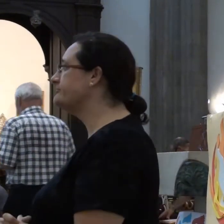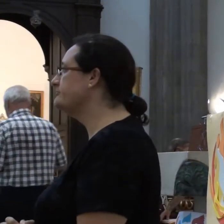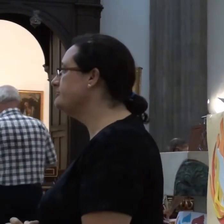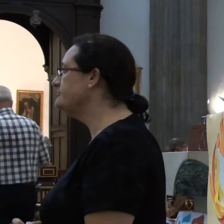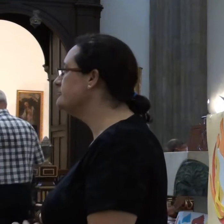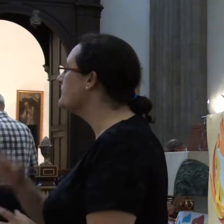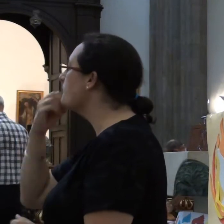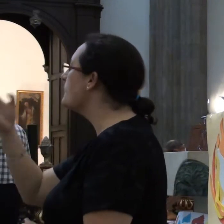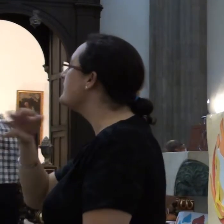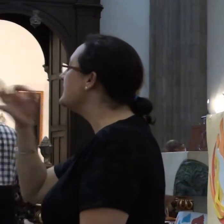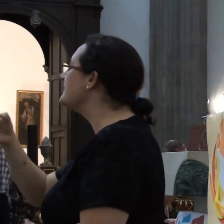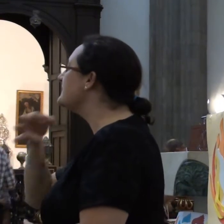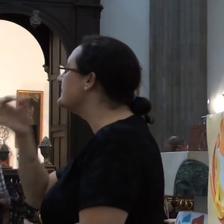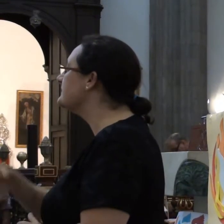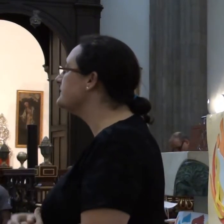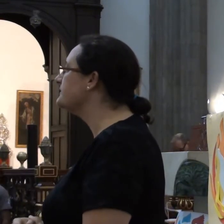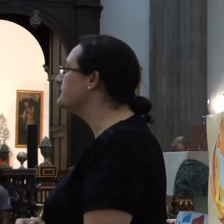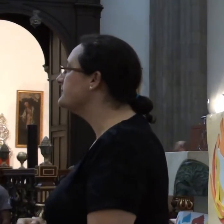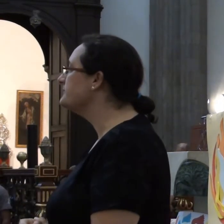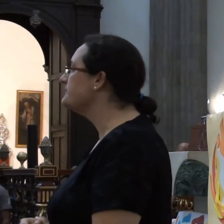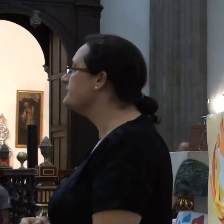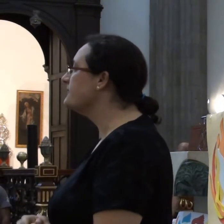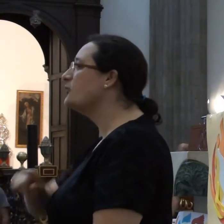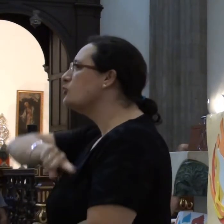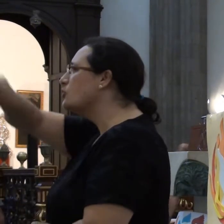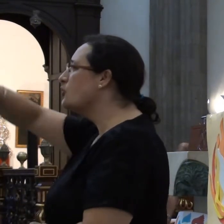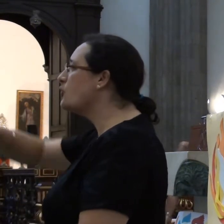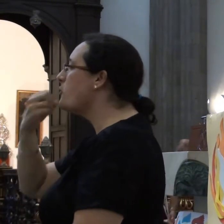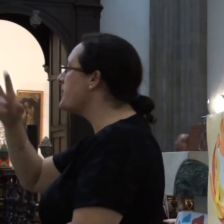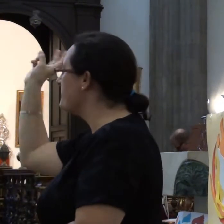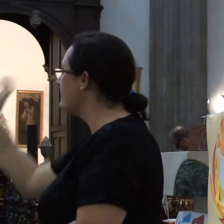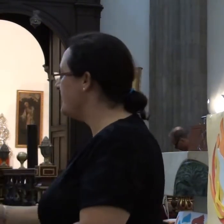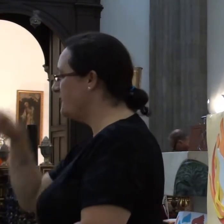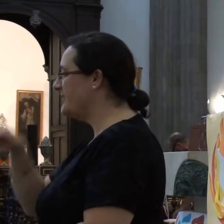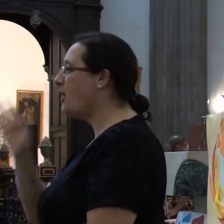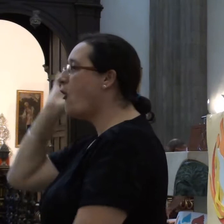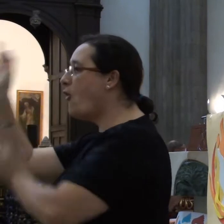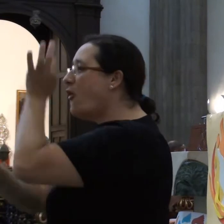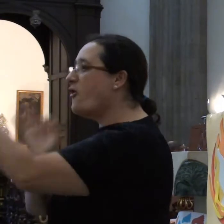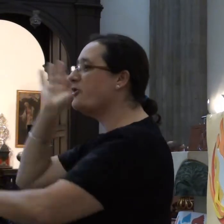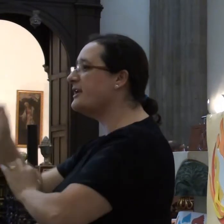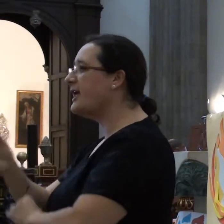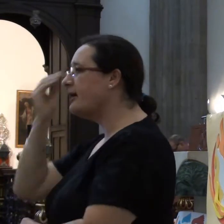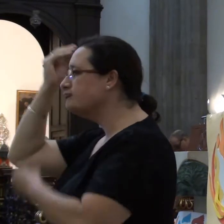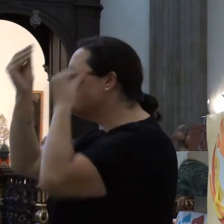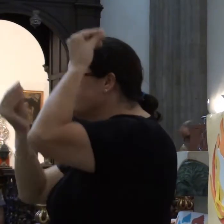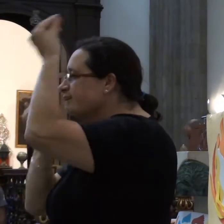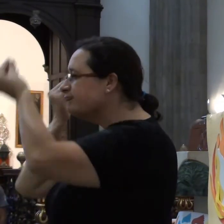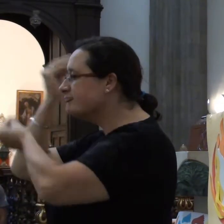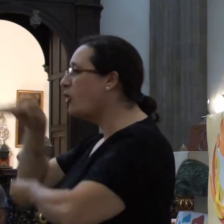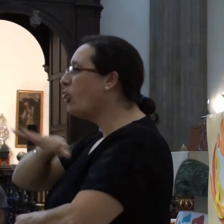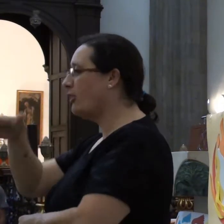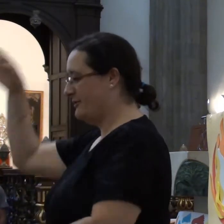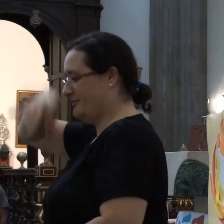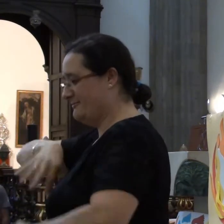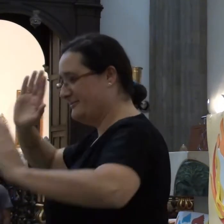Buenas tardes ser Bienvenido a esta jornada de reflexión donde el